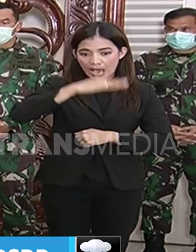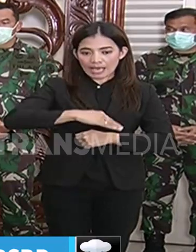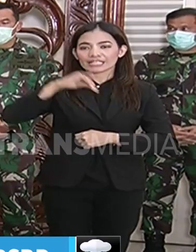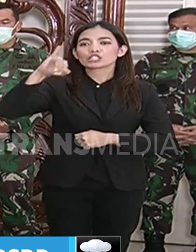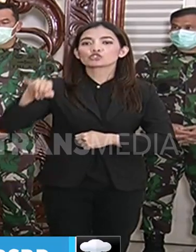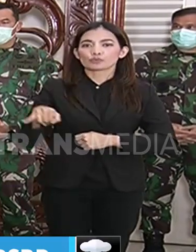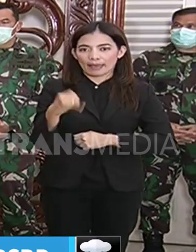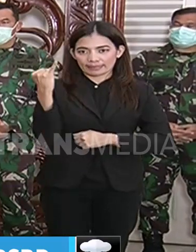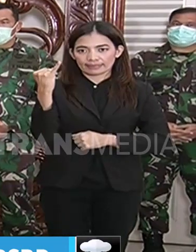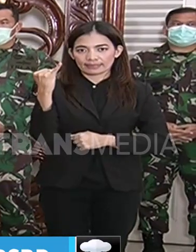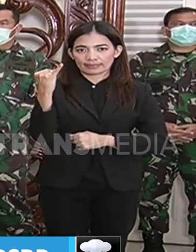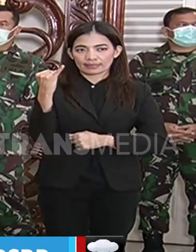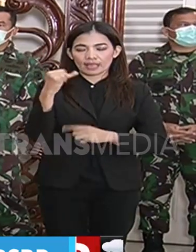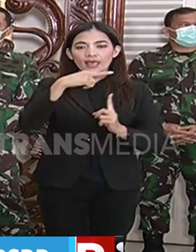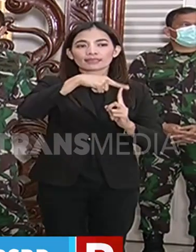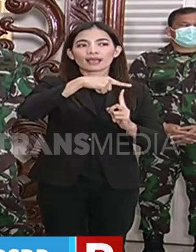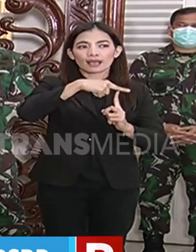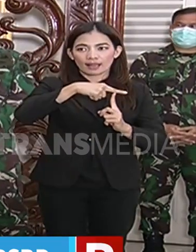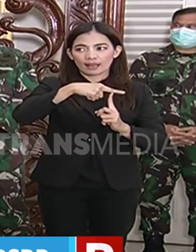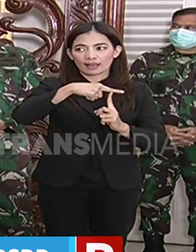Jumat tanggal